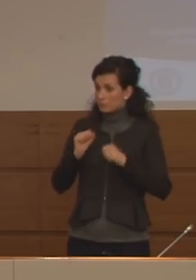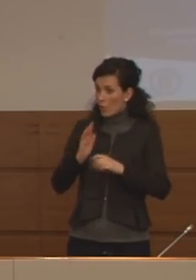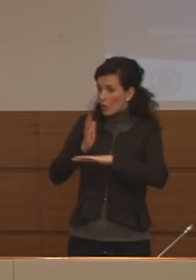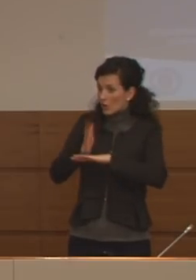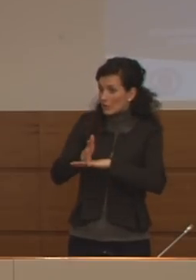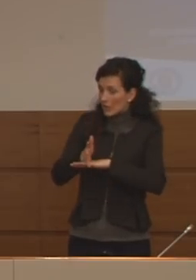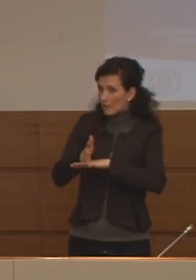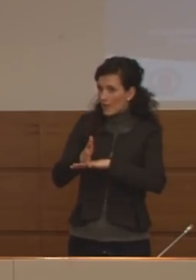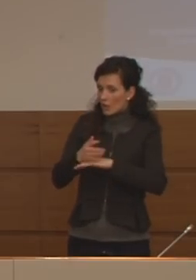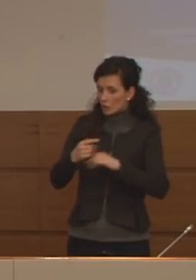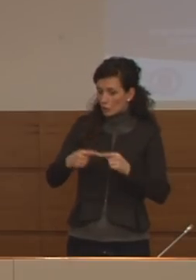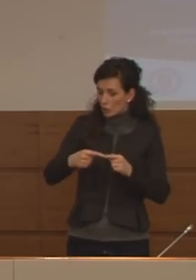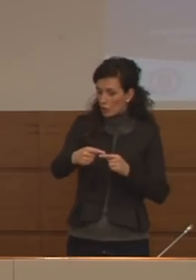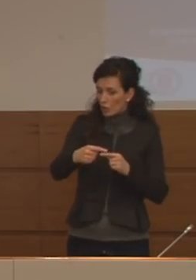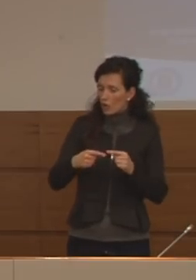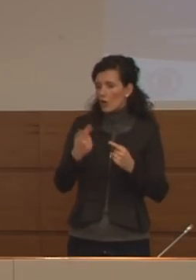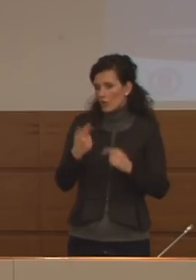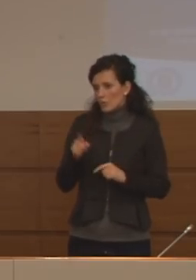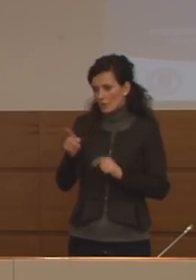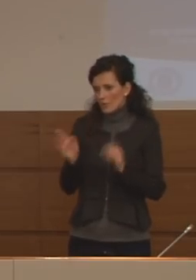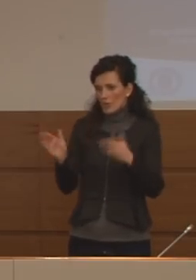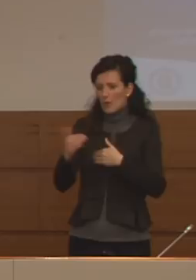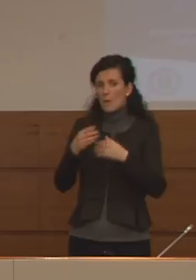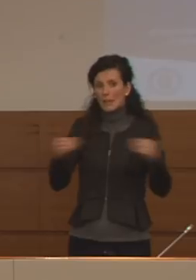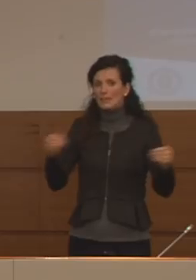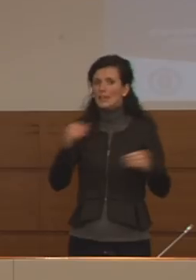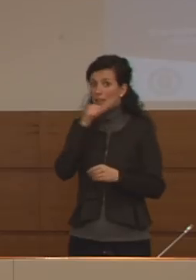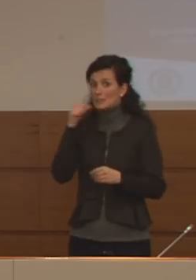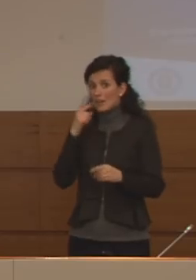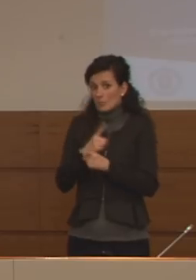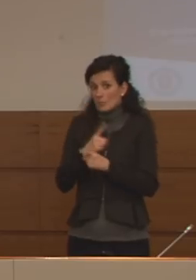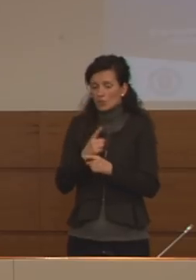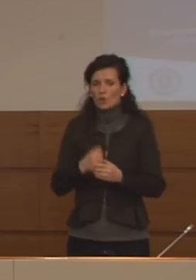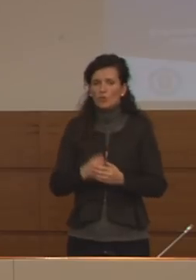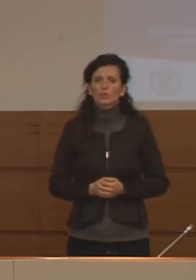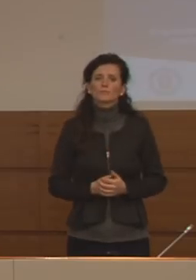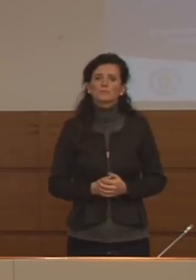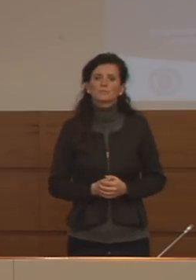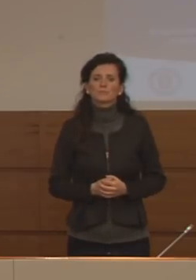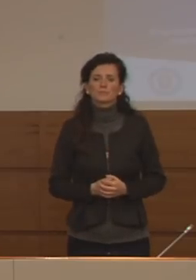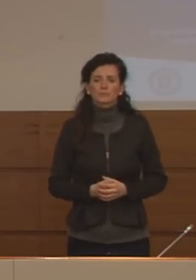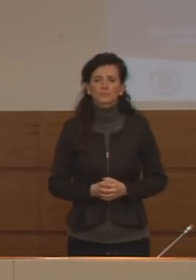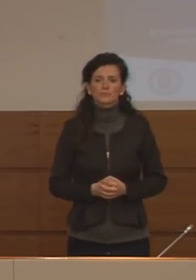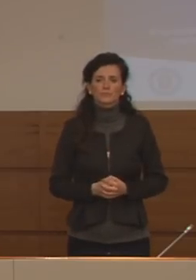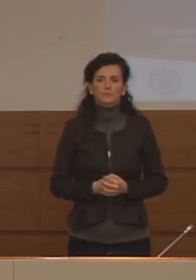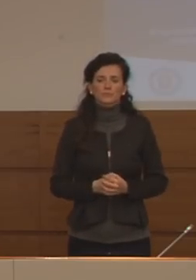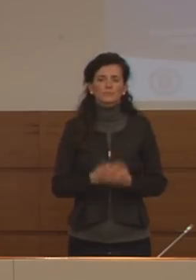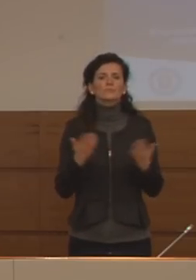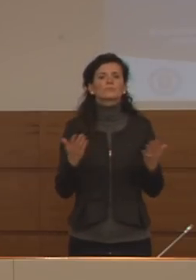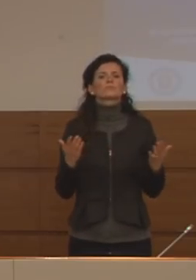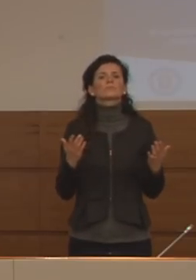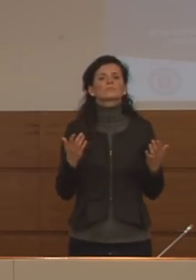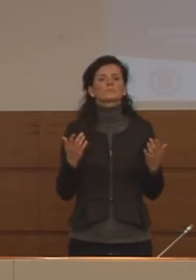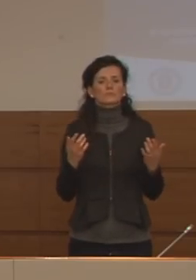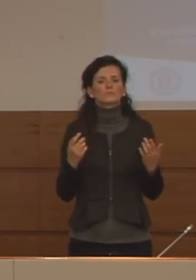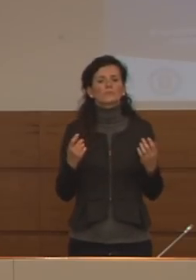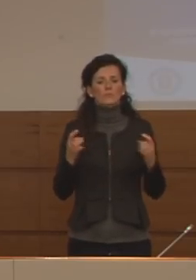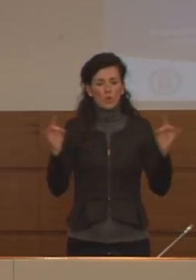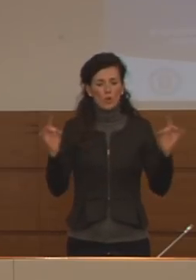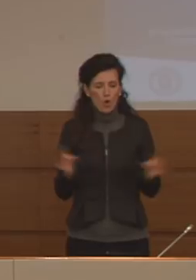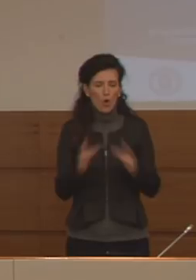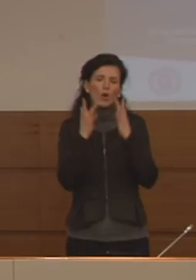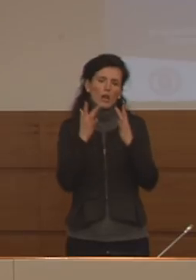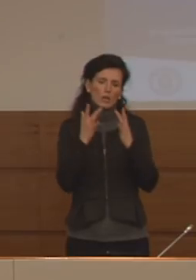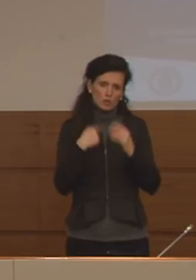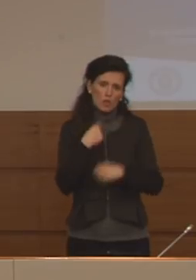giorni dato che sicuramente di questo tipo di una reale c'è bisogno grazie devo dire che colgo anche l'occasione una